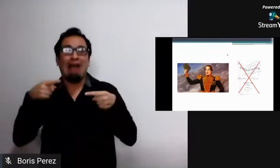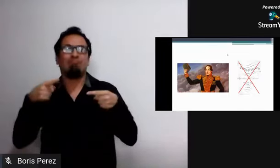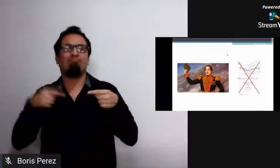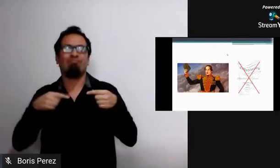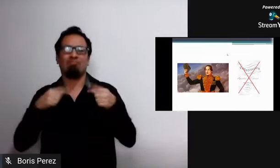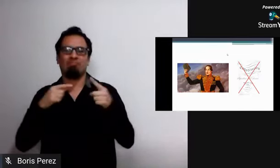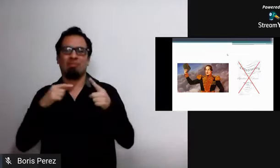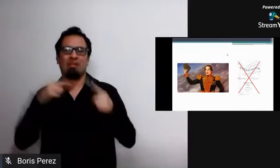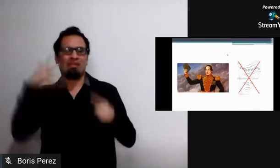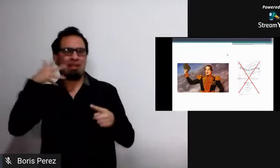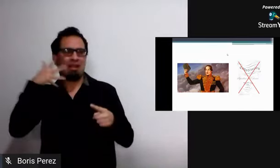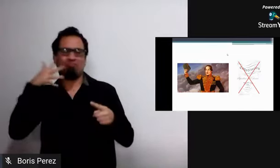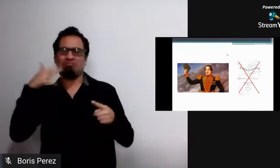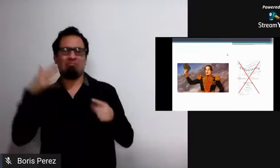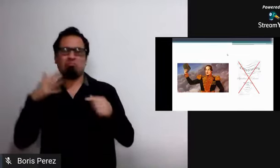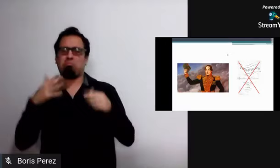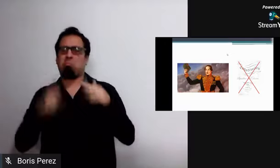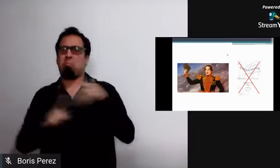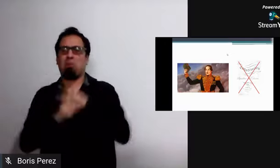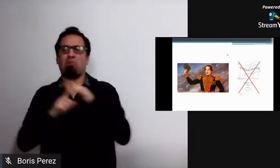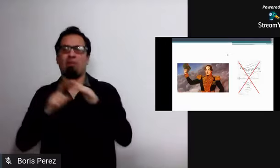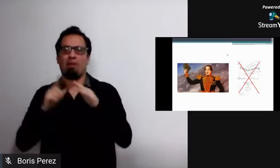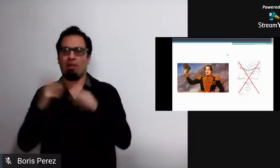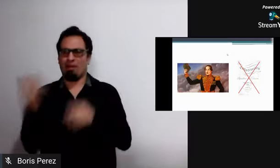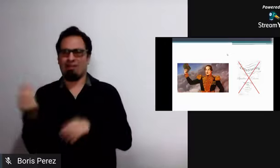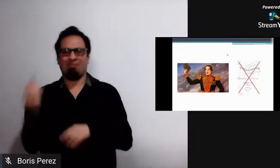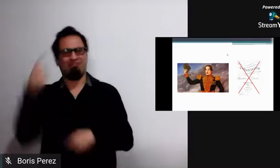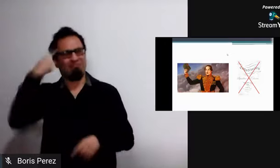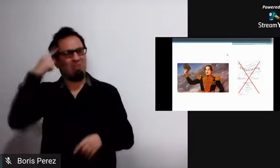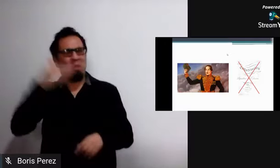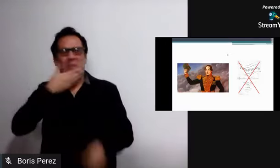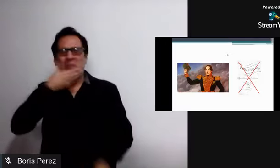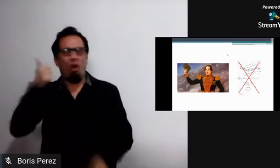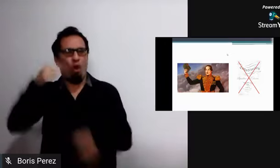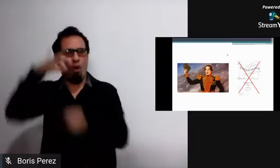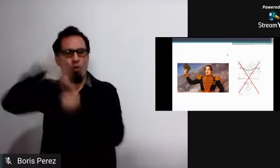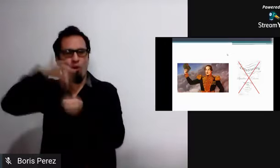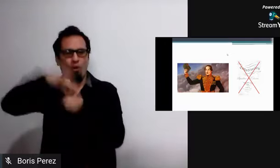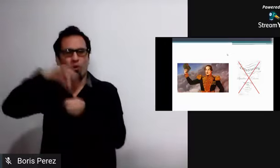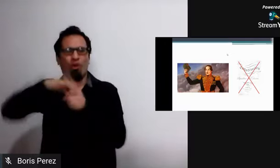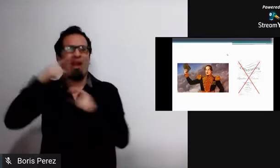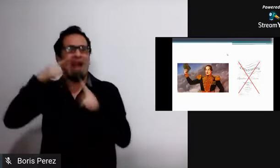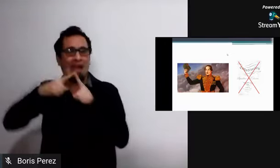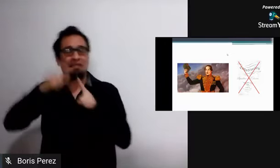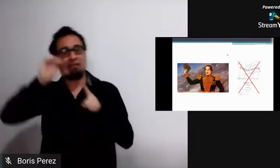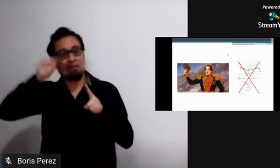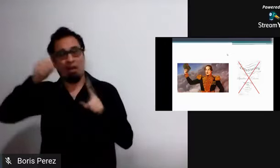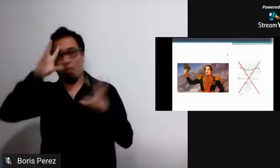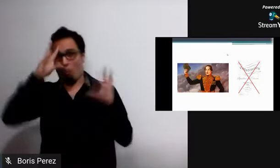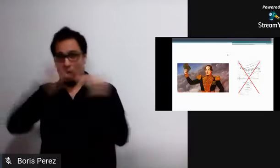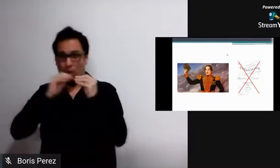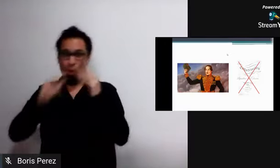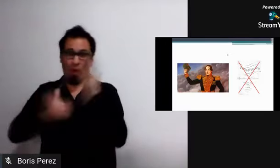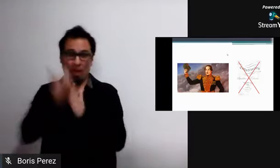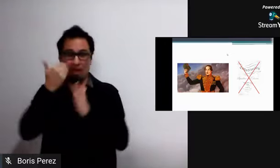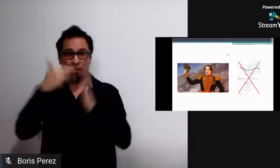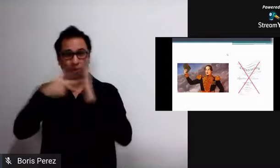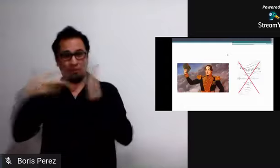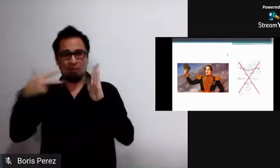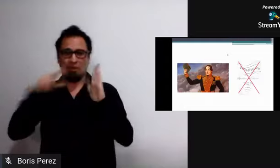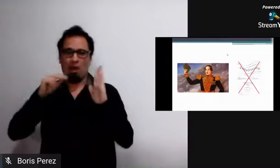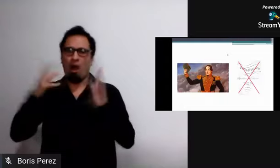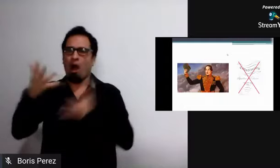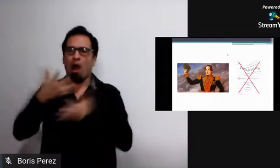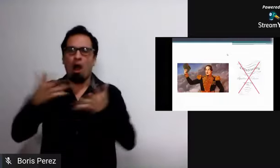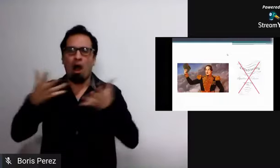de la presidencia. Santander decía que no, que constitucionalmente no era posible, que no eran los ejemplos que se veían a nivel mundial, que lo